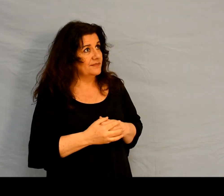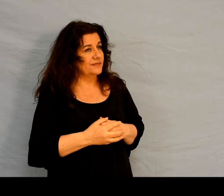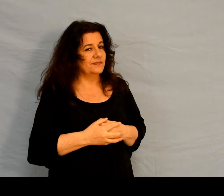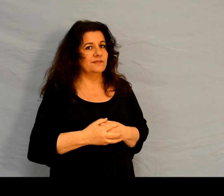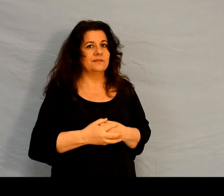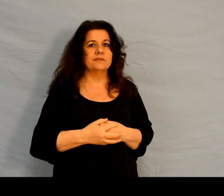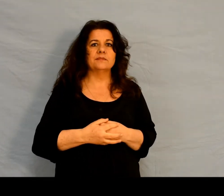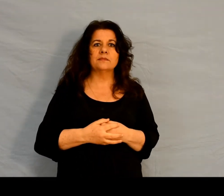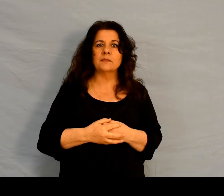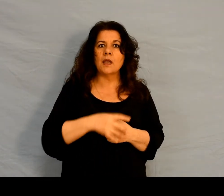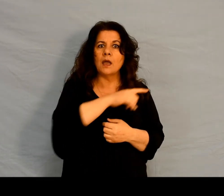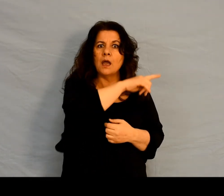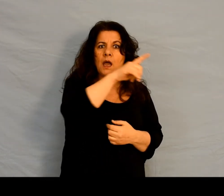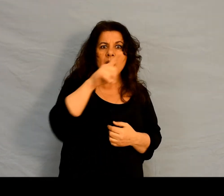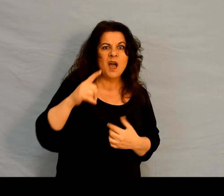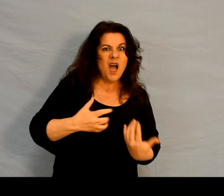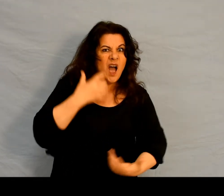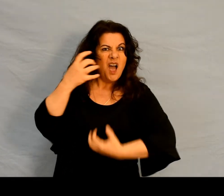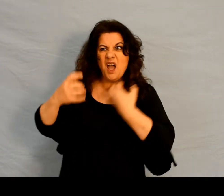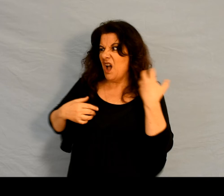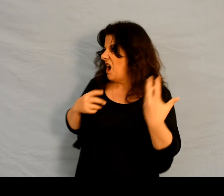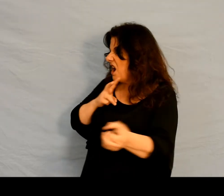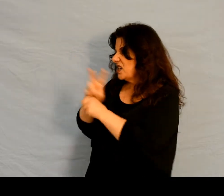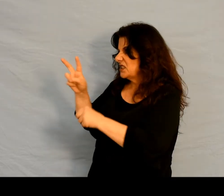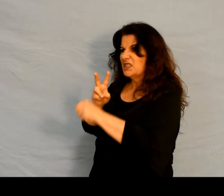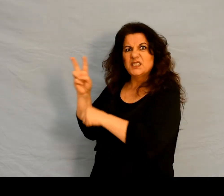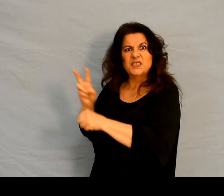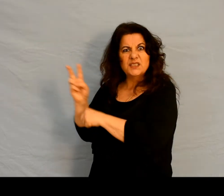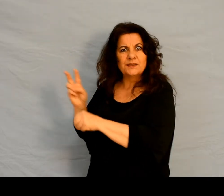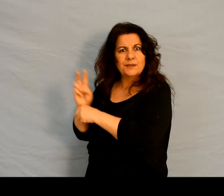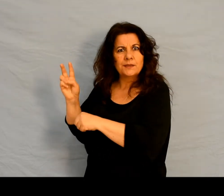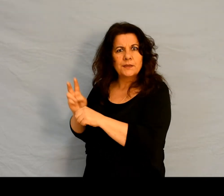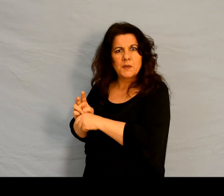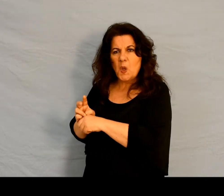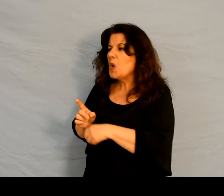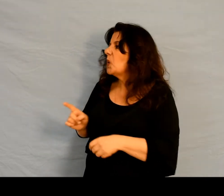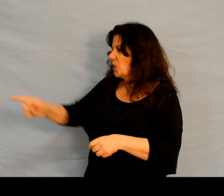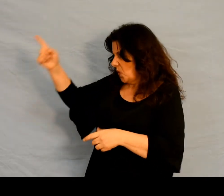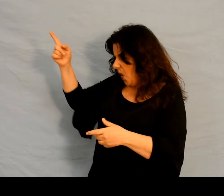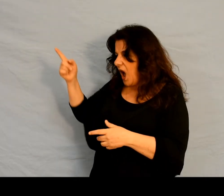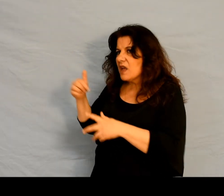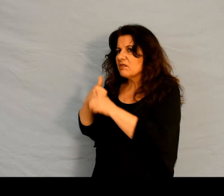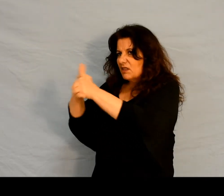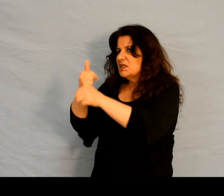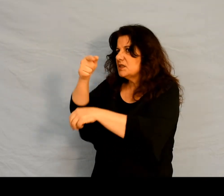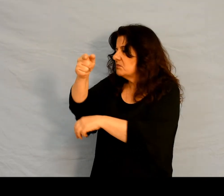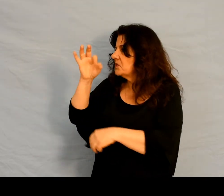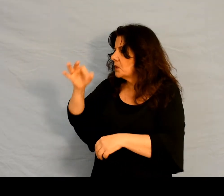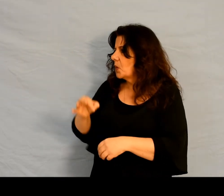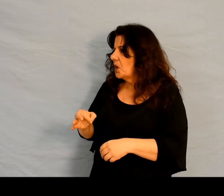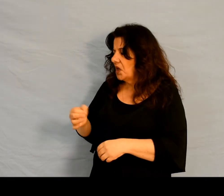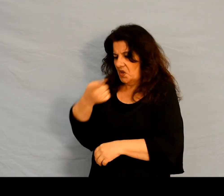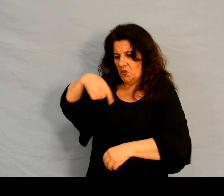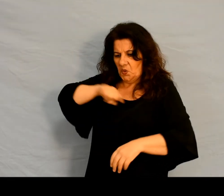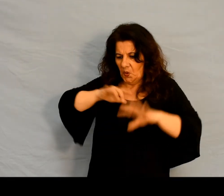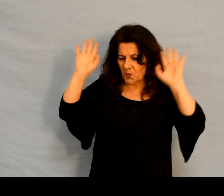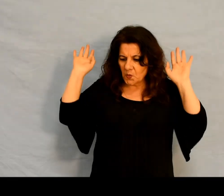Ils se mirent à l'injurier. « C'est toi qui es son disciple. Nous, c'est de Moïse que nous sommes